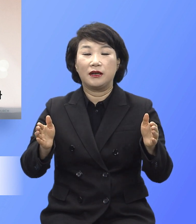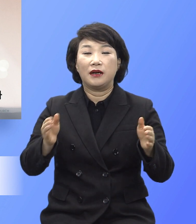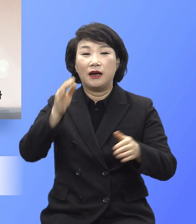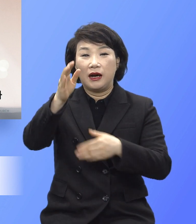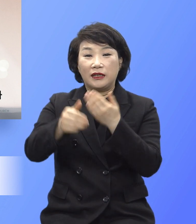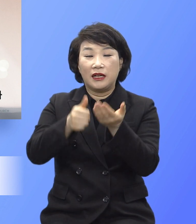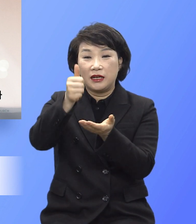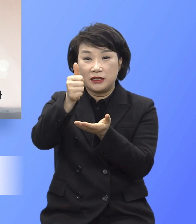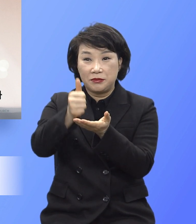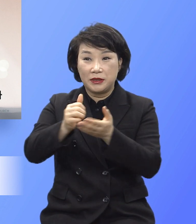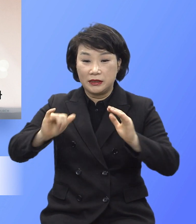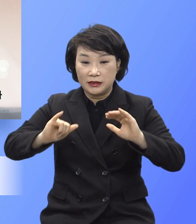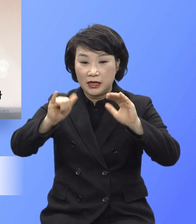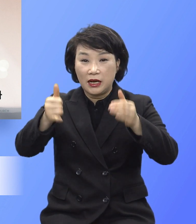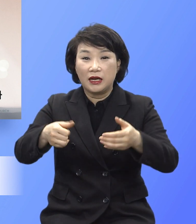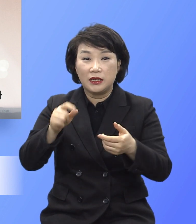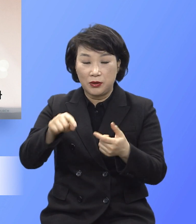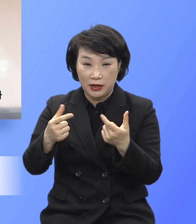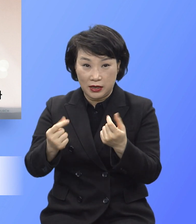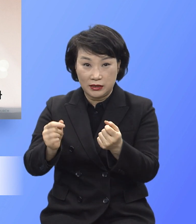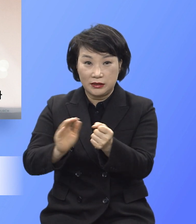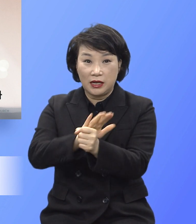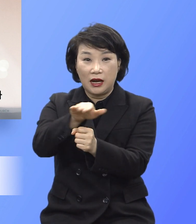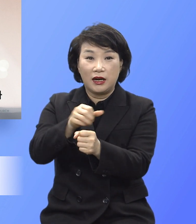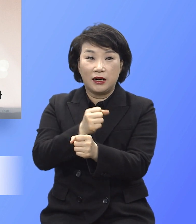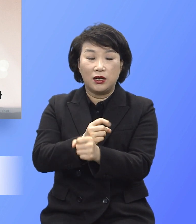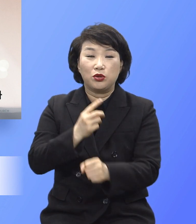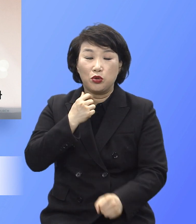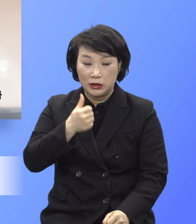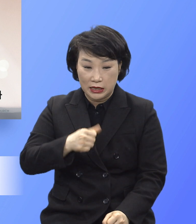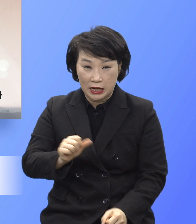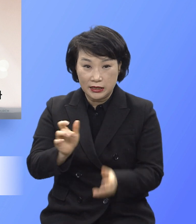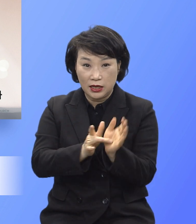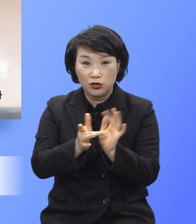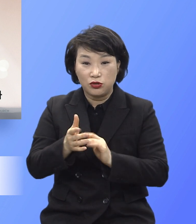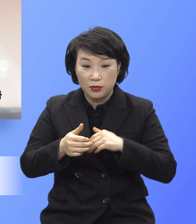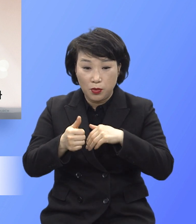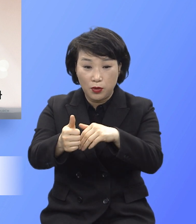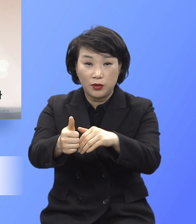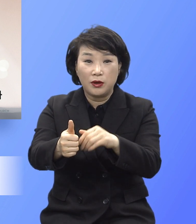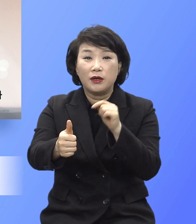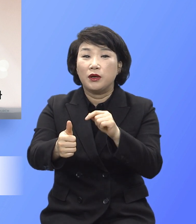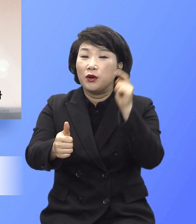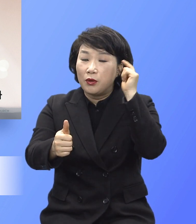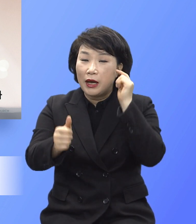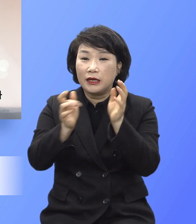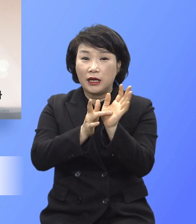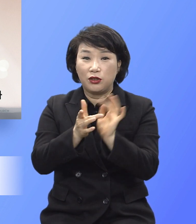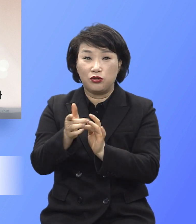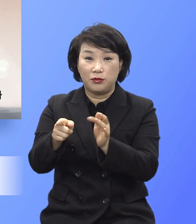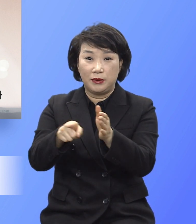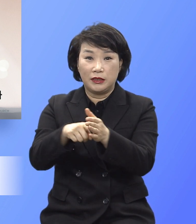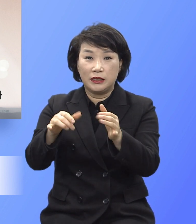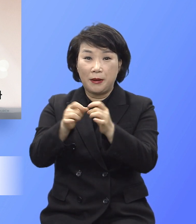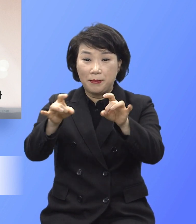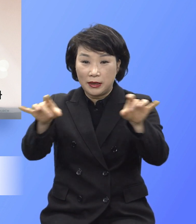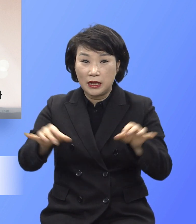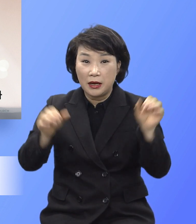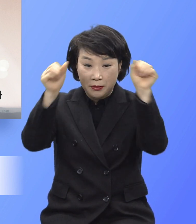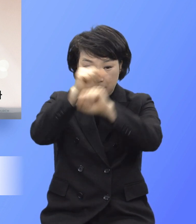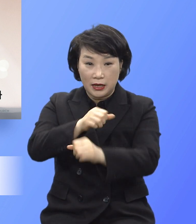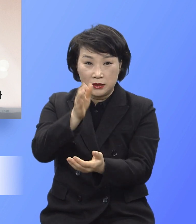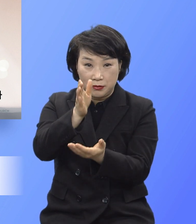시작. 하나님이 세상을 이처럼 사랑하사 독생자를 주셨으니 이는 저를 믿는